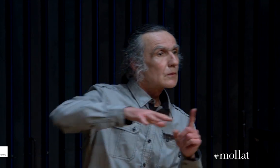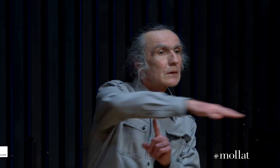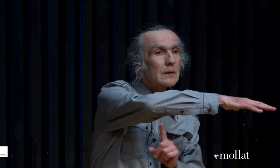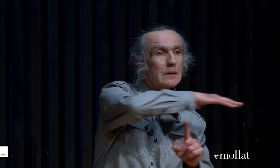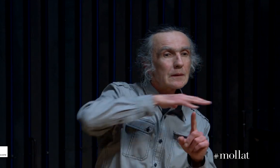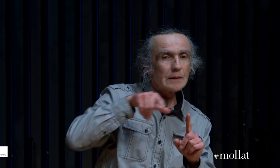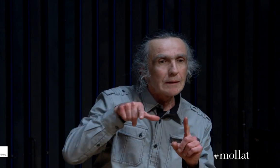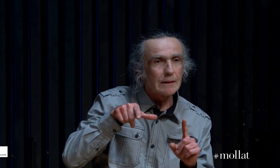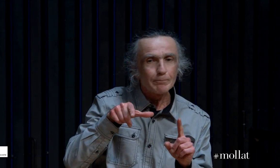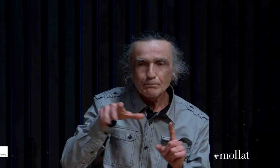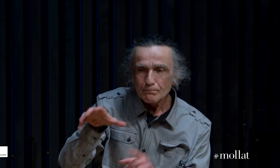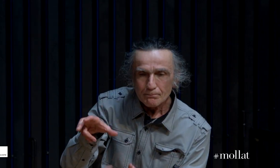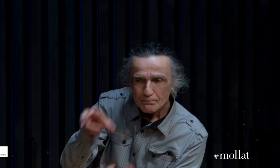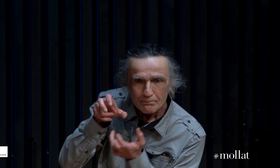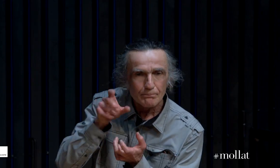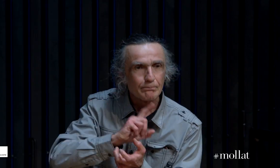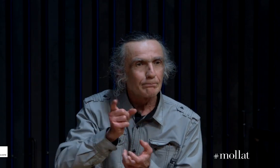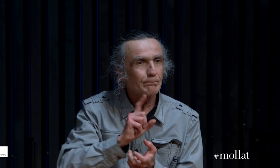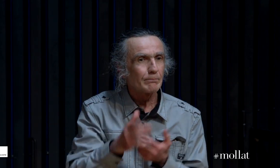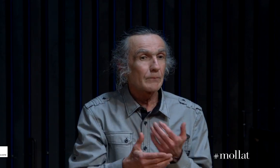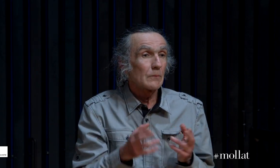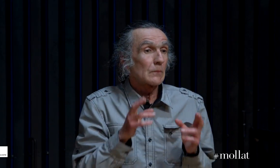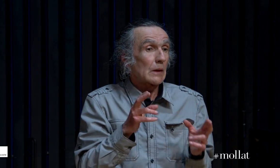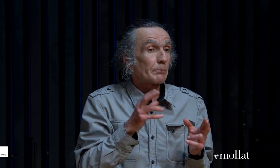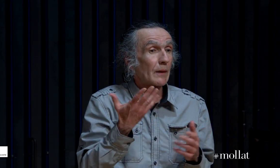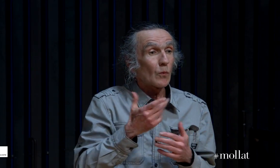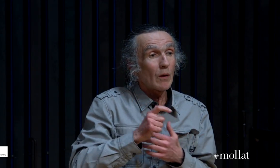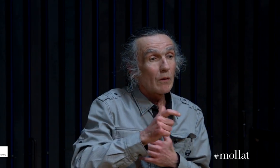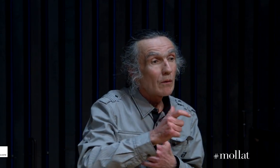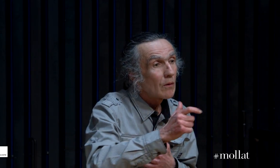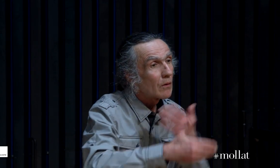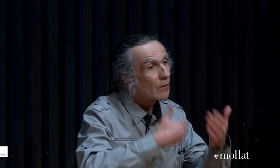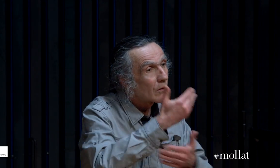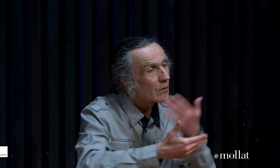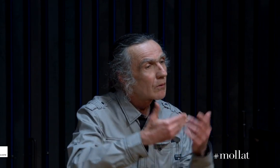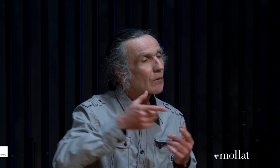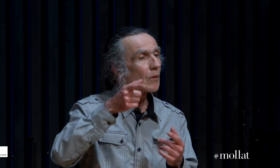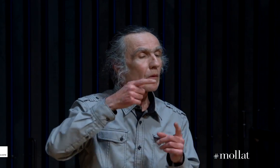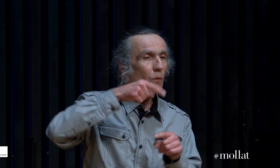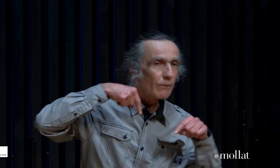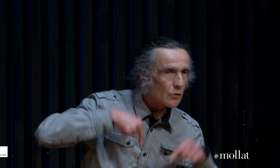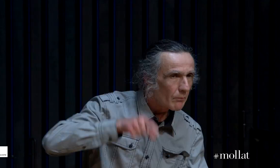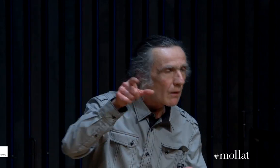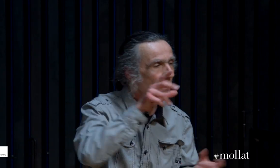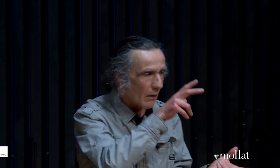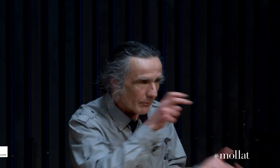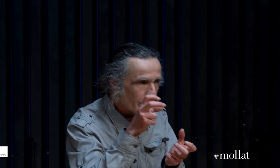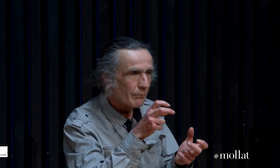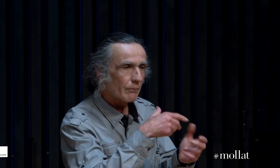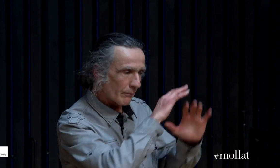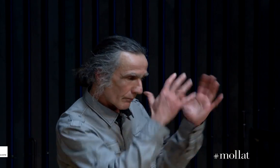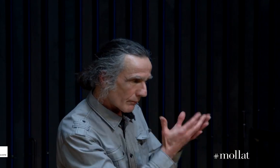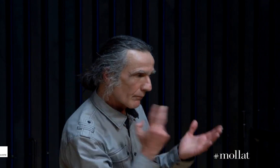ce recueil-là, ces informations, la société ne le capte pas. Donc notre espoir aussi, maintenant et pour